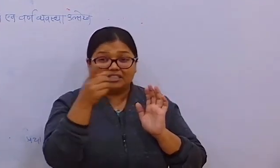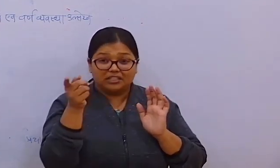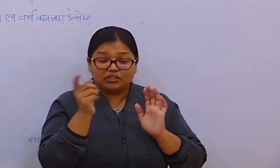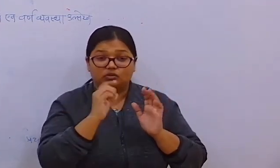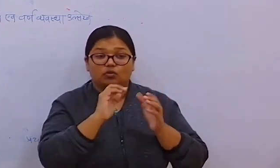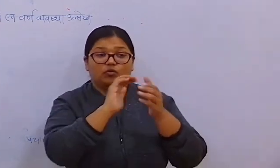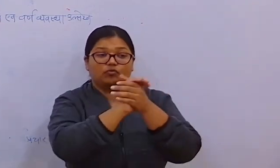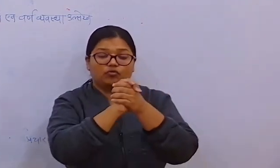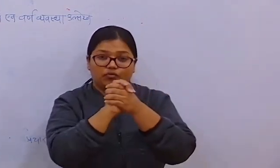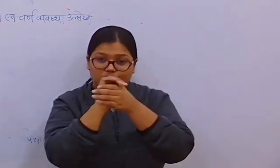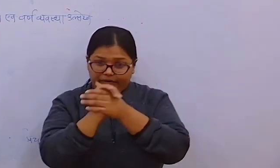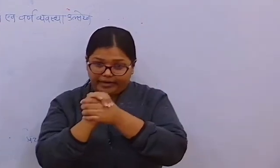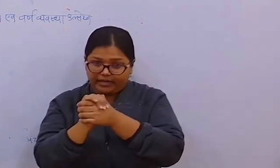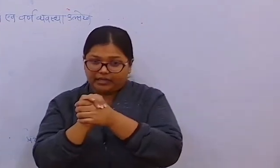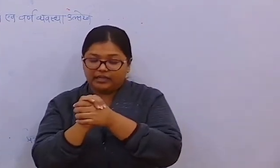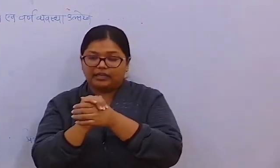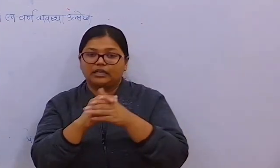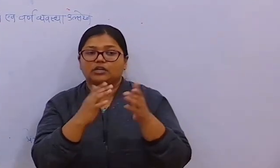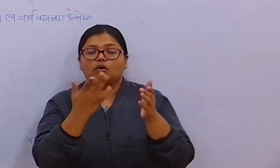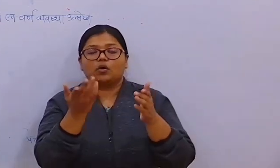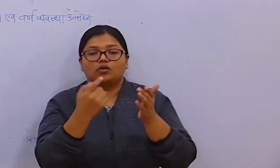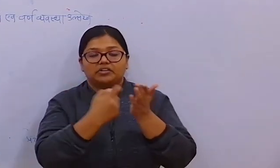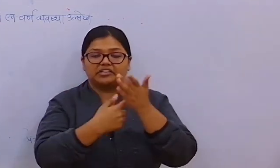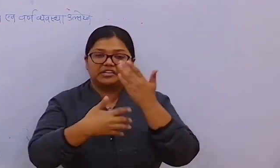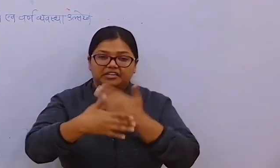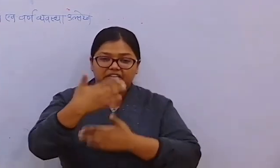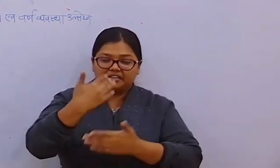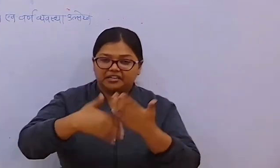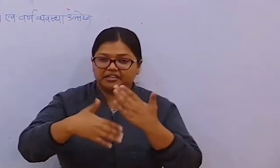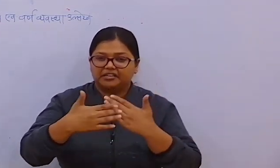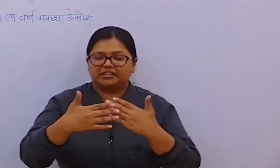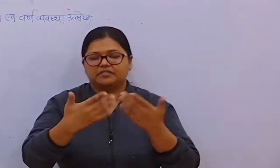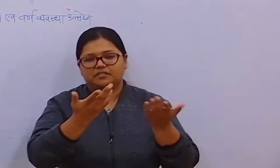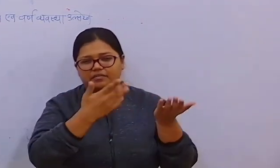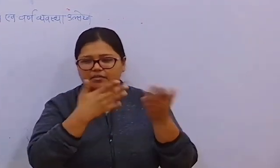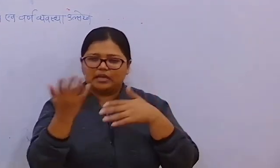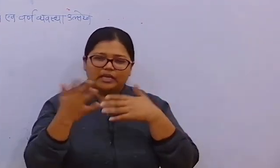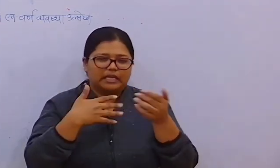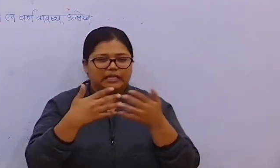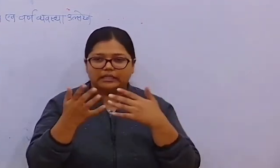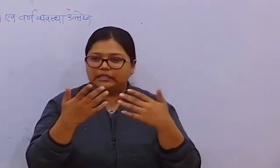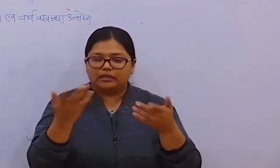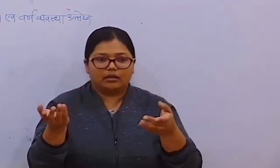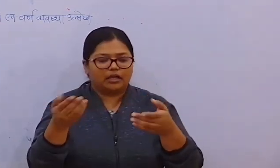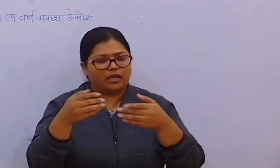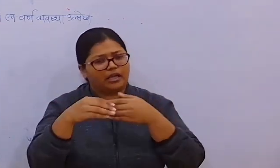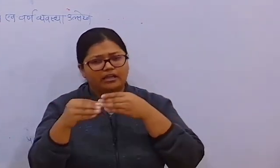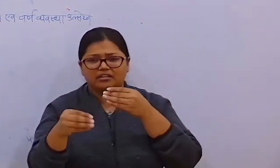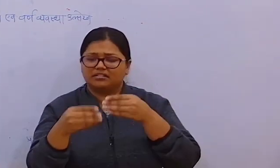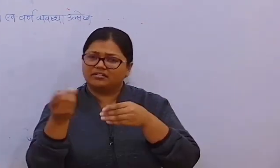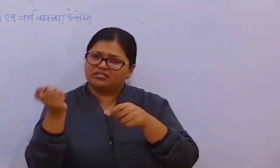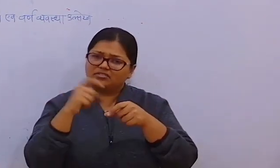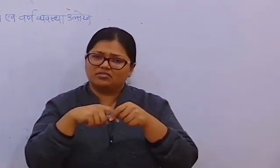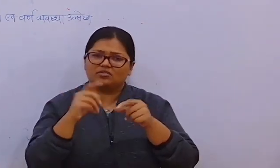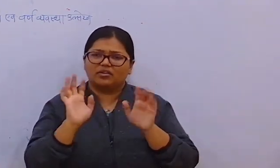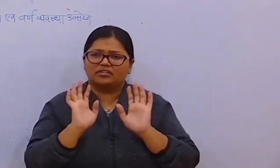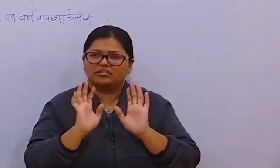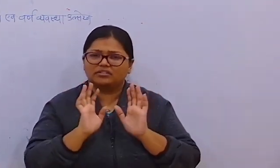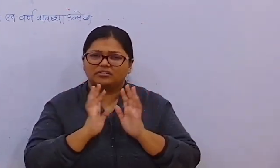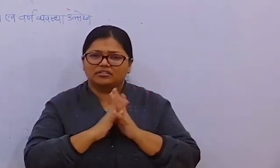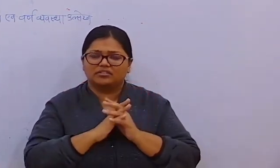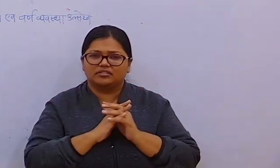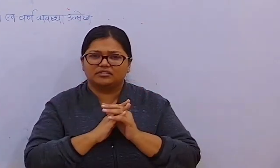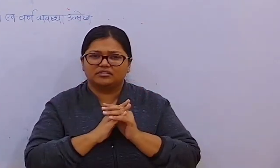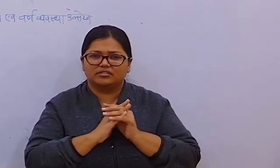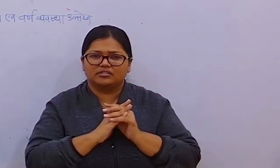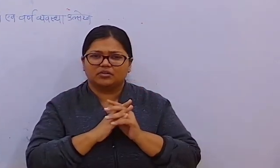एक जन ना एक नॉर्मल सा मैसेज करके बता देना, सर कि ये समस्या चल रही है इसलिए नहीं, क्योंकि ऑनलाइन क्लास में देखो ना तो